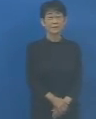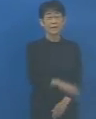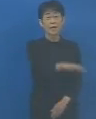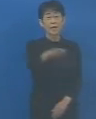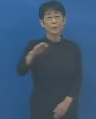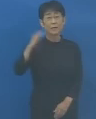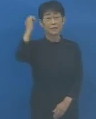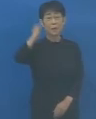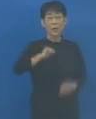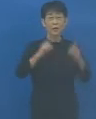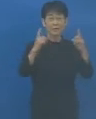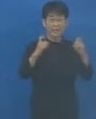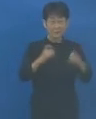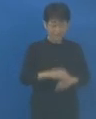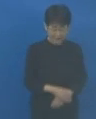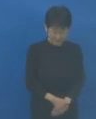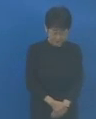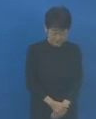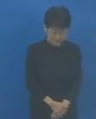皆様おはようございます。